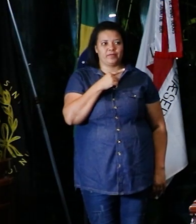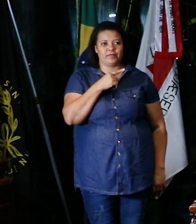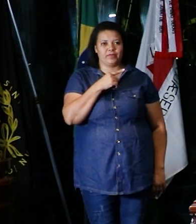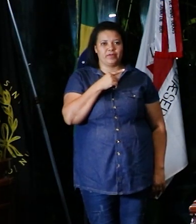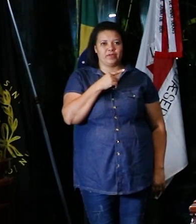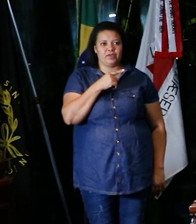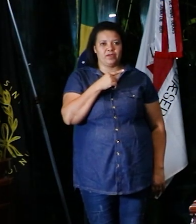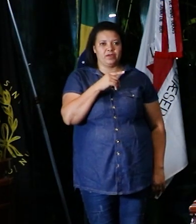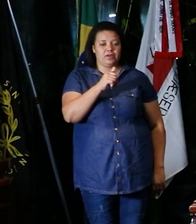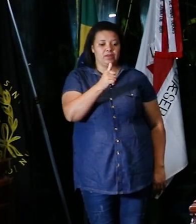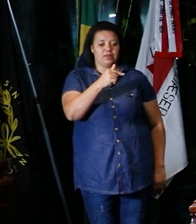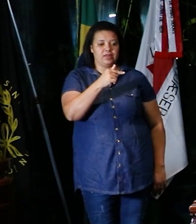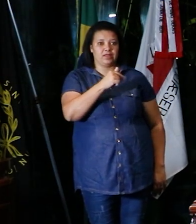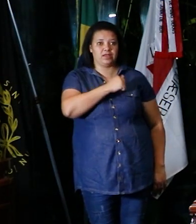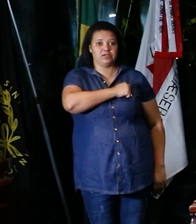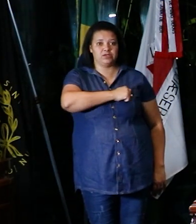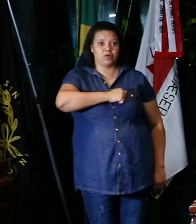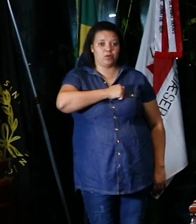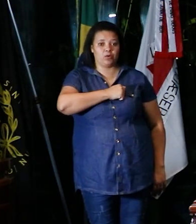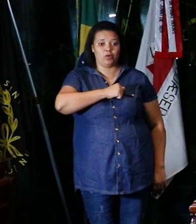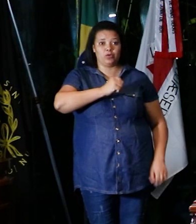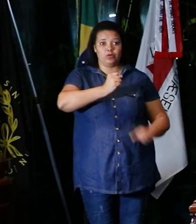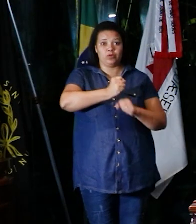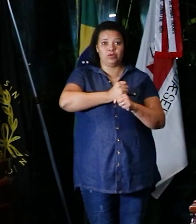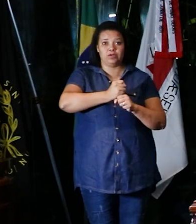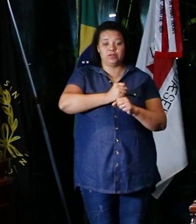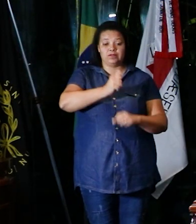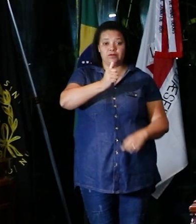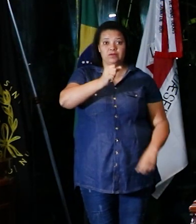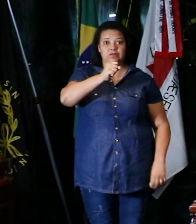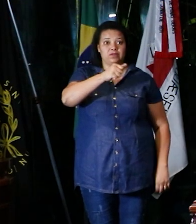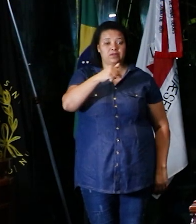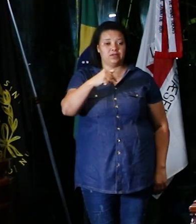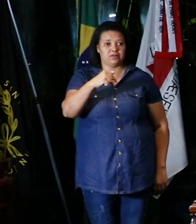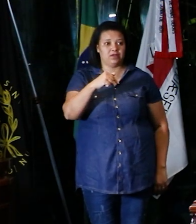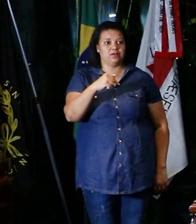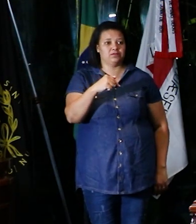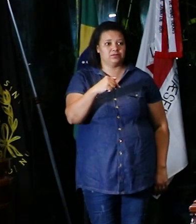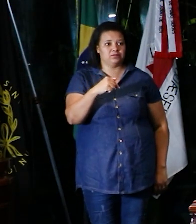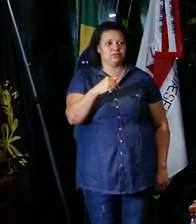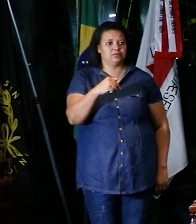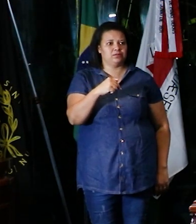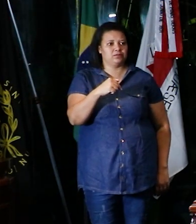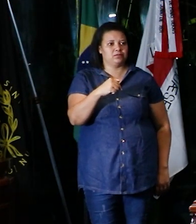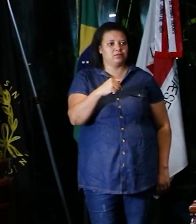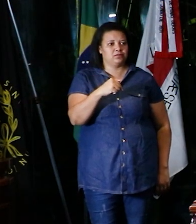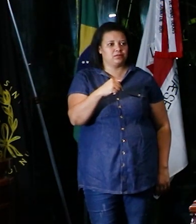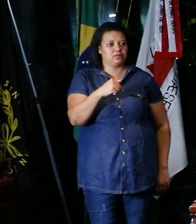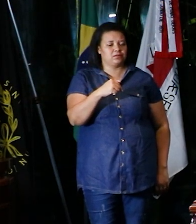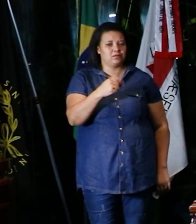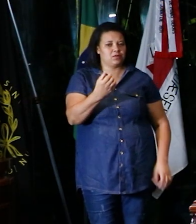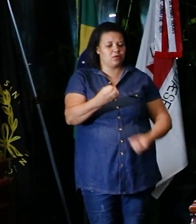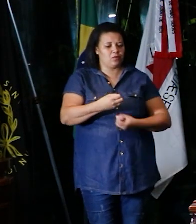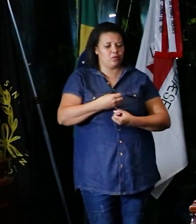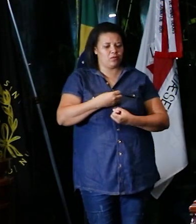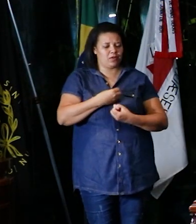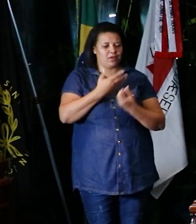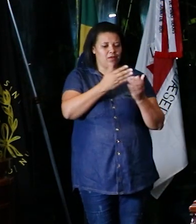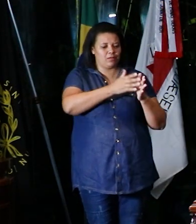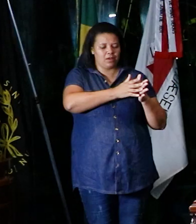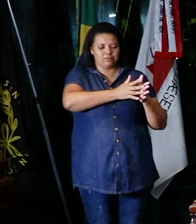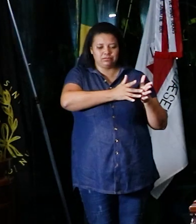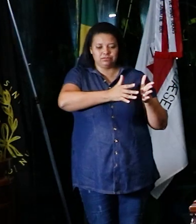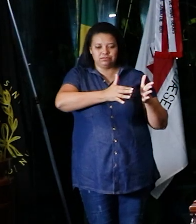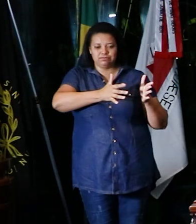de 17 de agosto de 87, quando ele morreu. Ele fez poemas ao longo da vida que